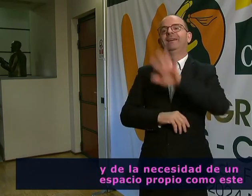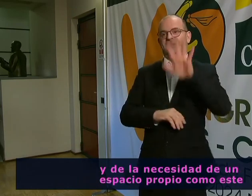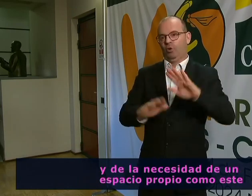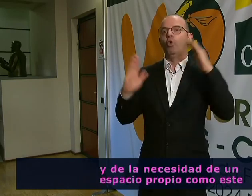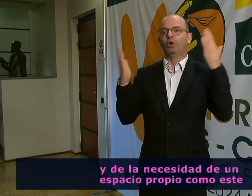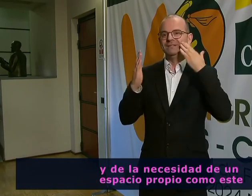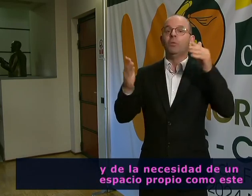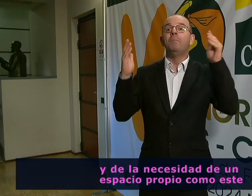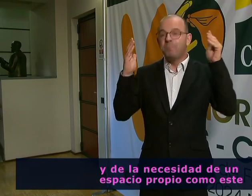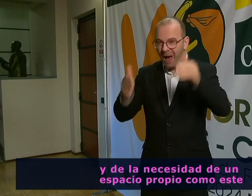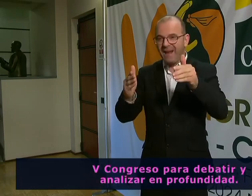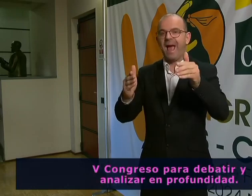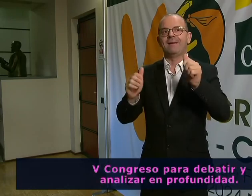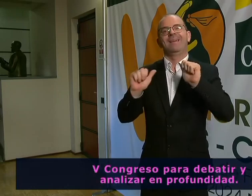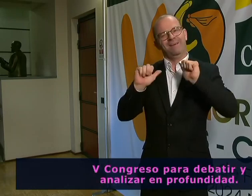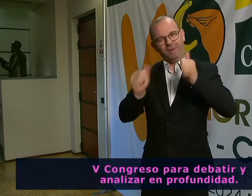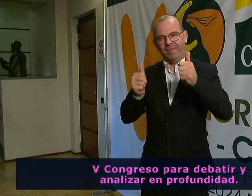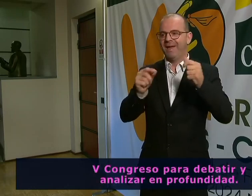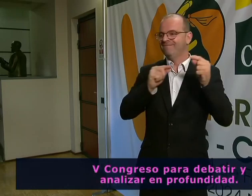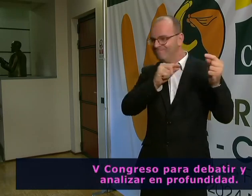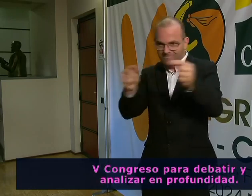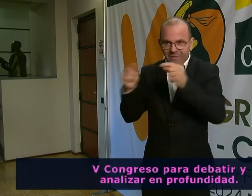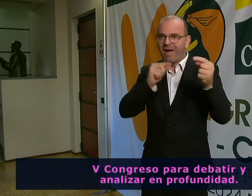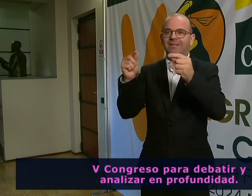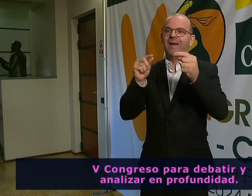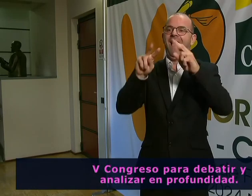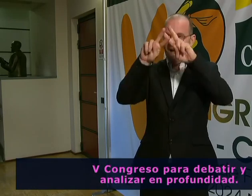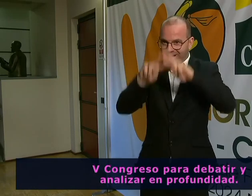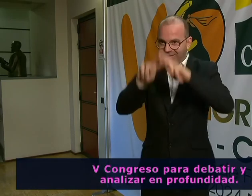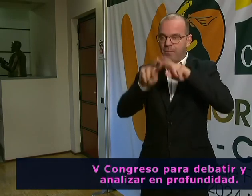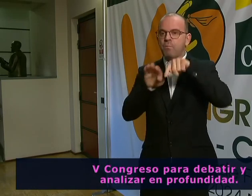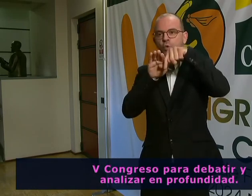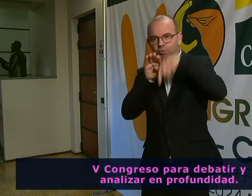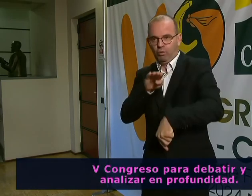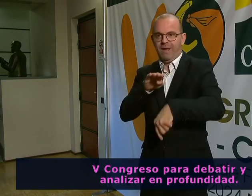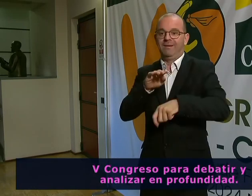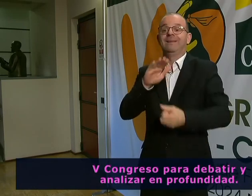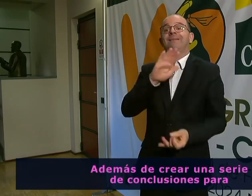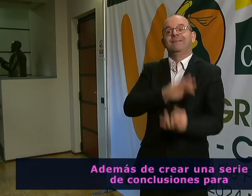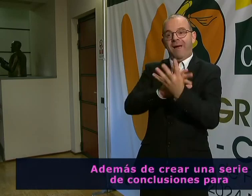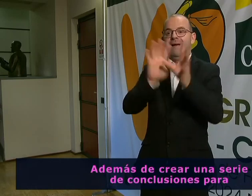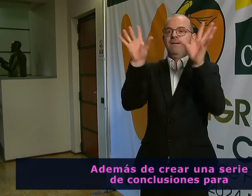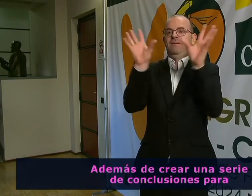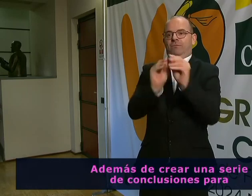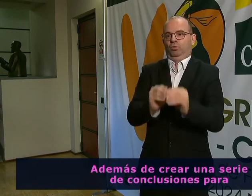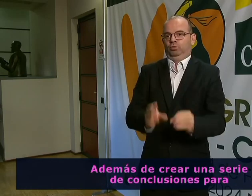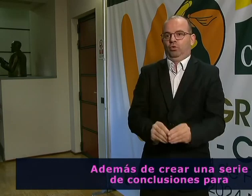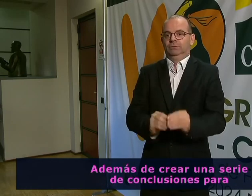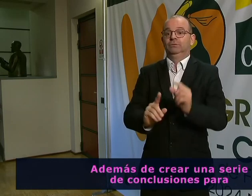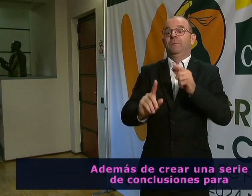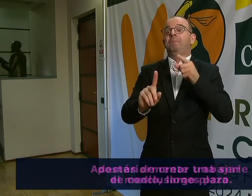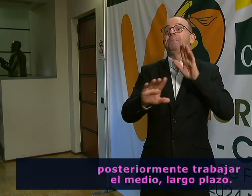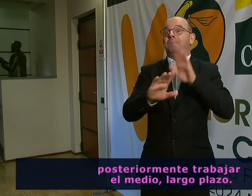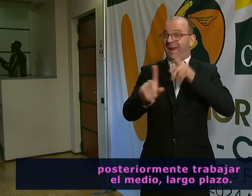espacio propio como este V Congreso para debatir y analizar en profundidad. Además de crear una serie de conclusiones